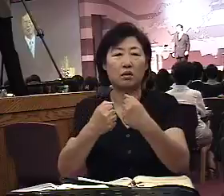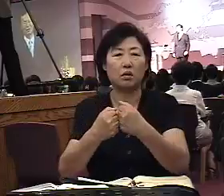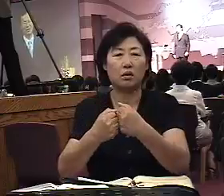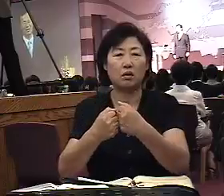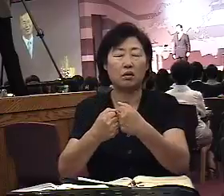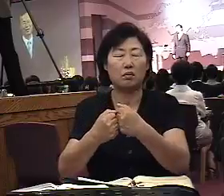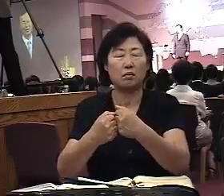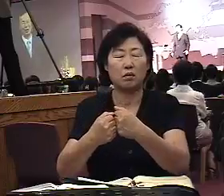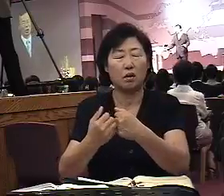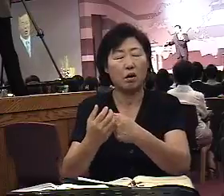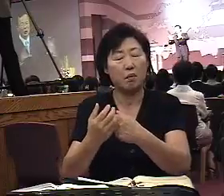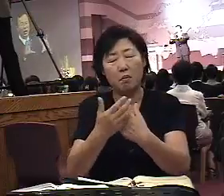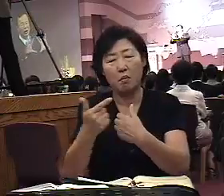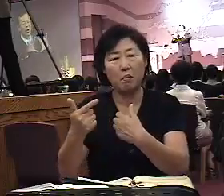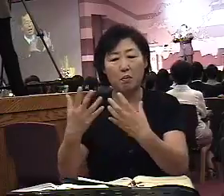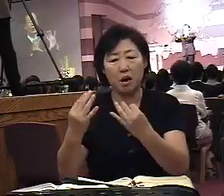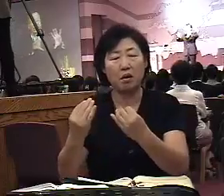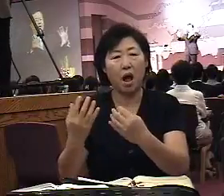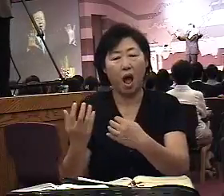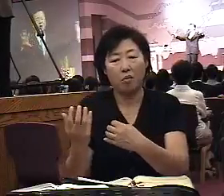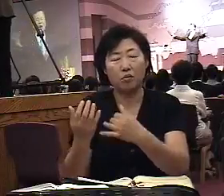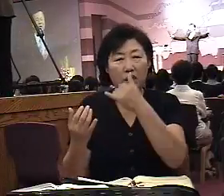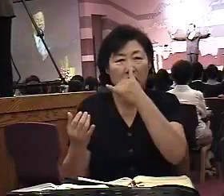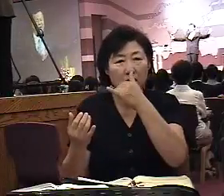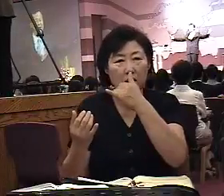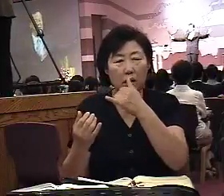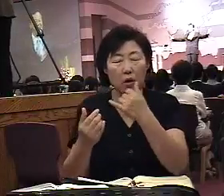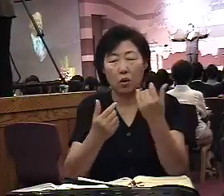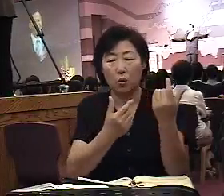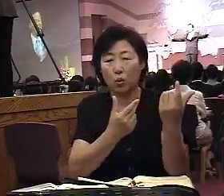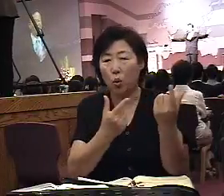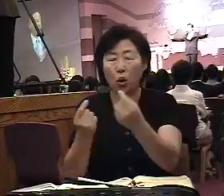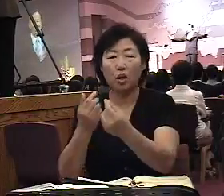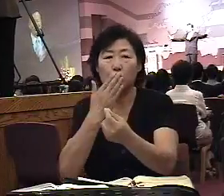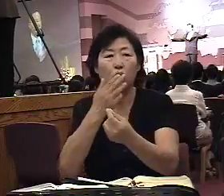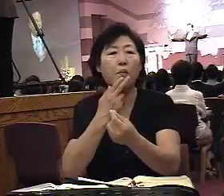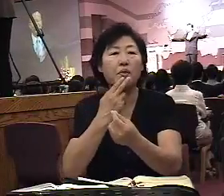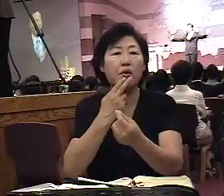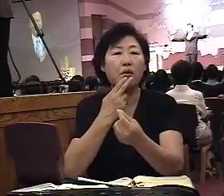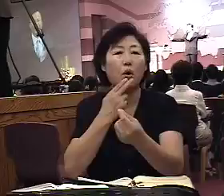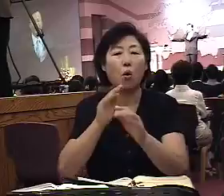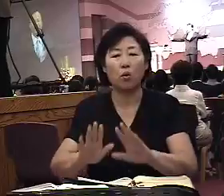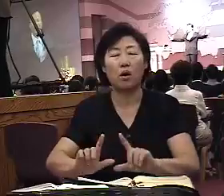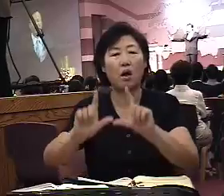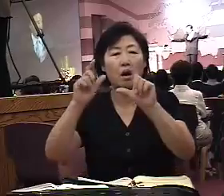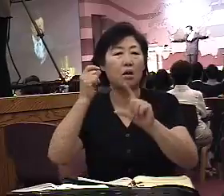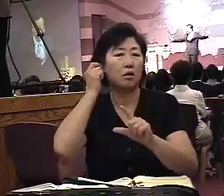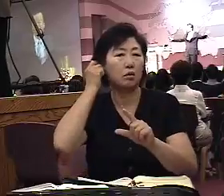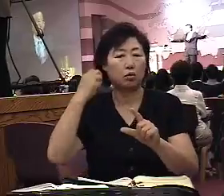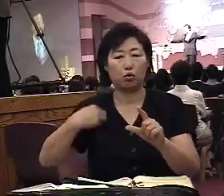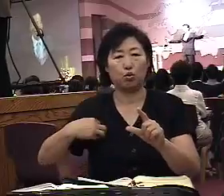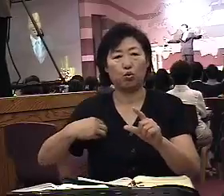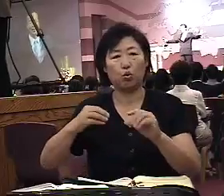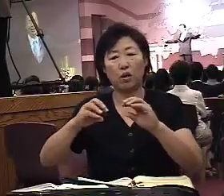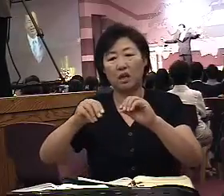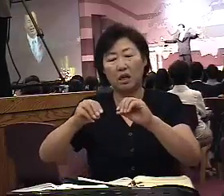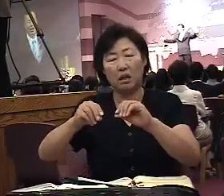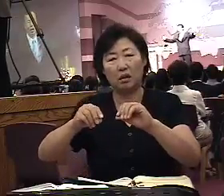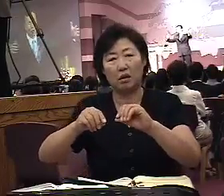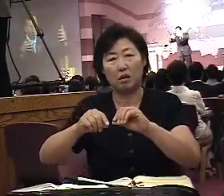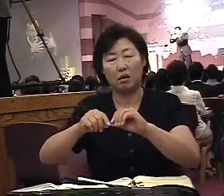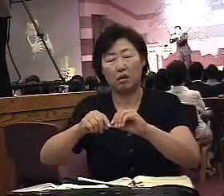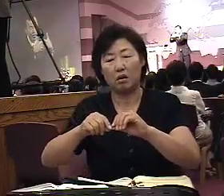아픔이 있었습니까? 절대로 같이 공존할 수 없는 것이 오늘날 중국 땅에 너무나